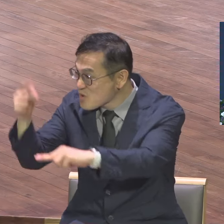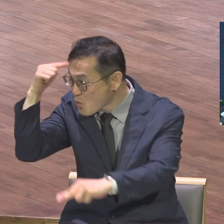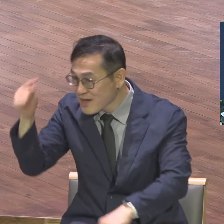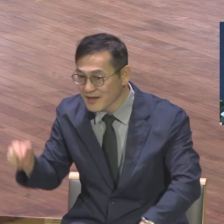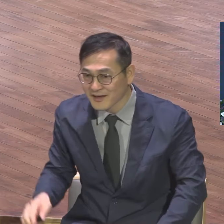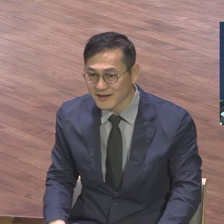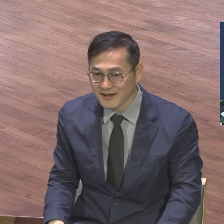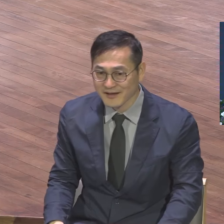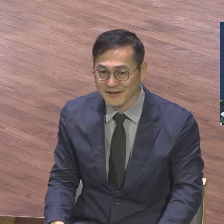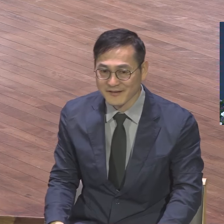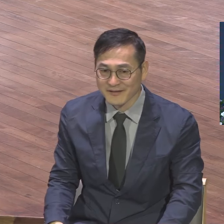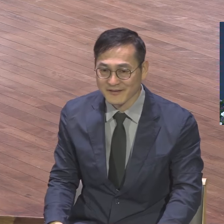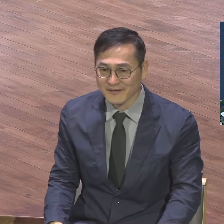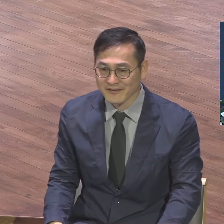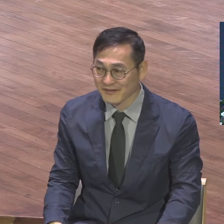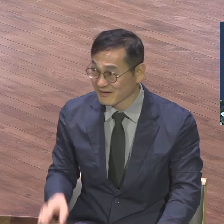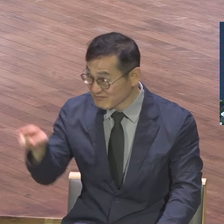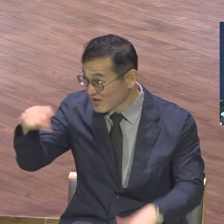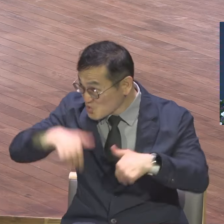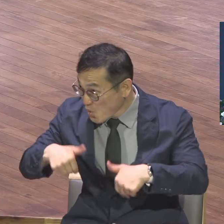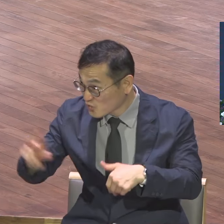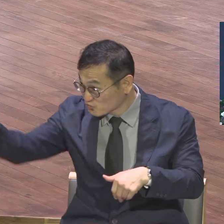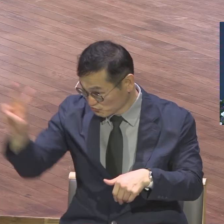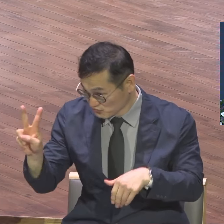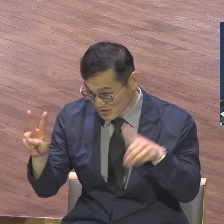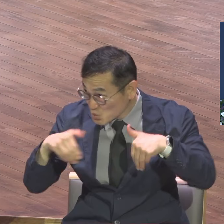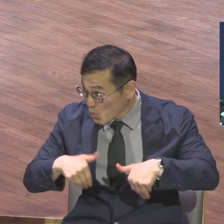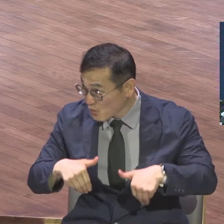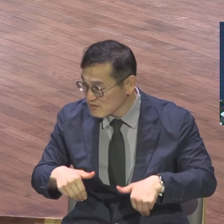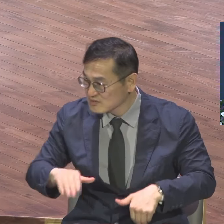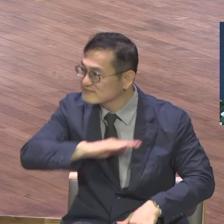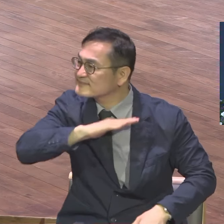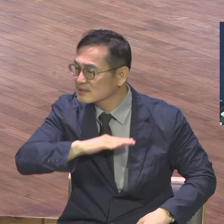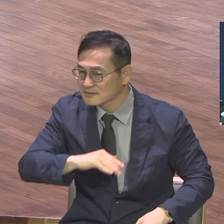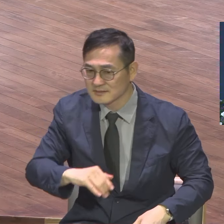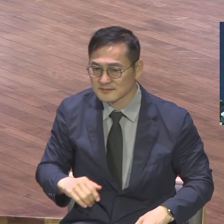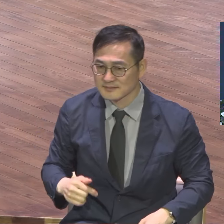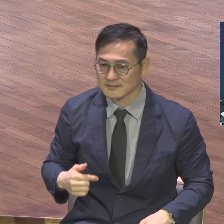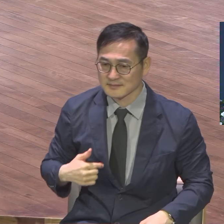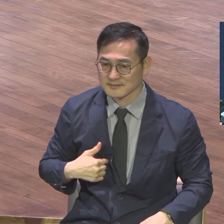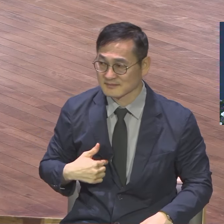청탁하냐? 우리는 그럼 뭐하란 말이냐? 우리도 한 잔 해야 될 거 아니냐?